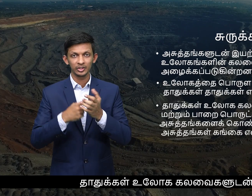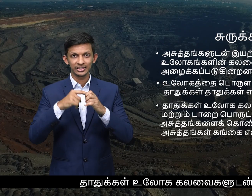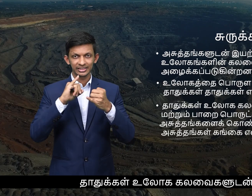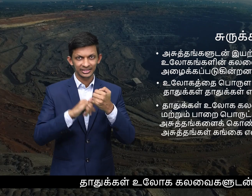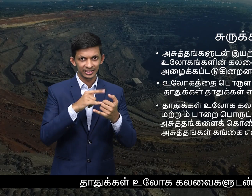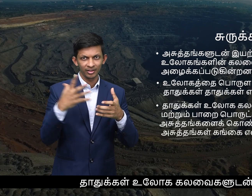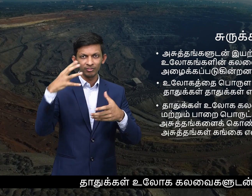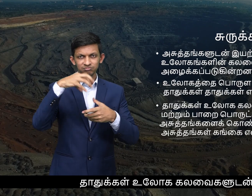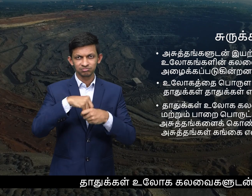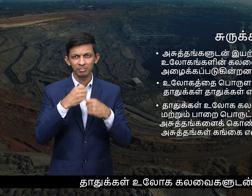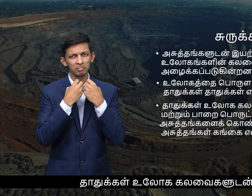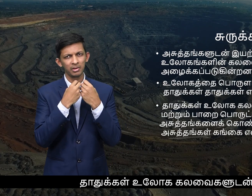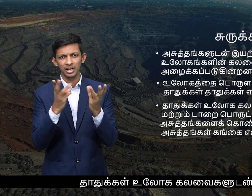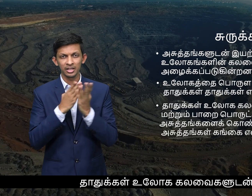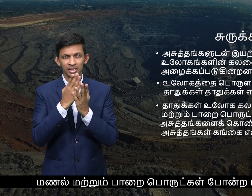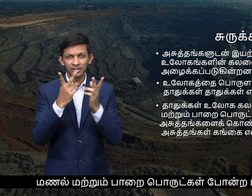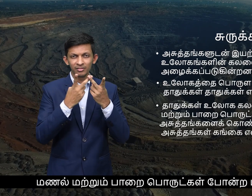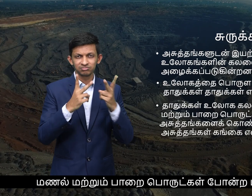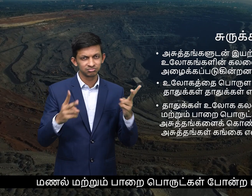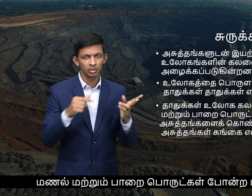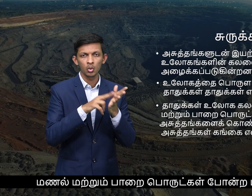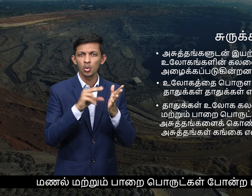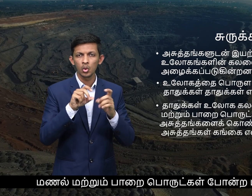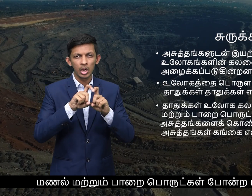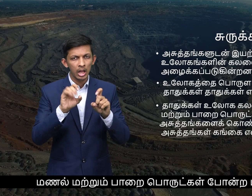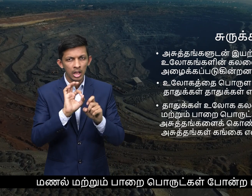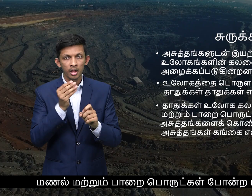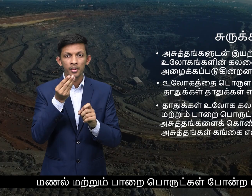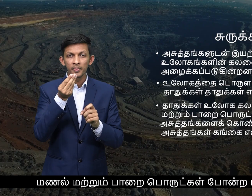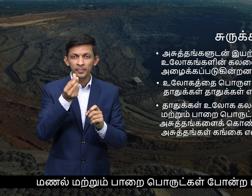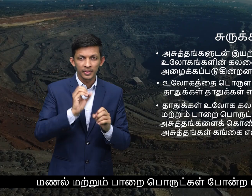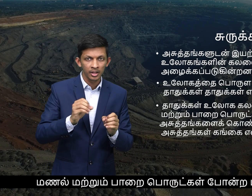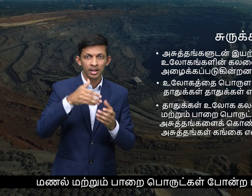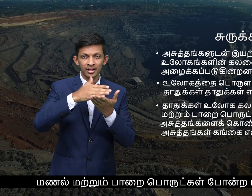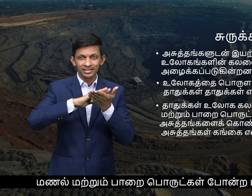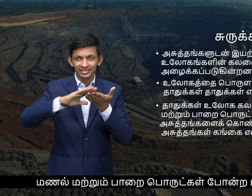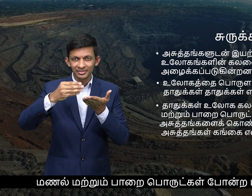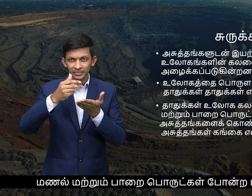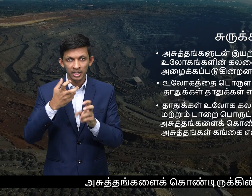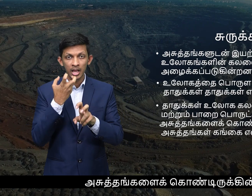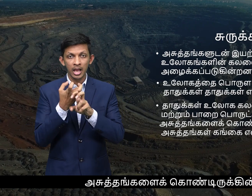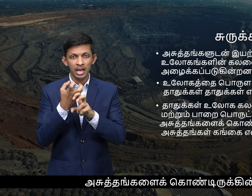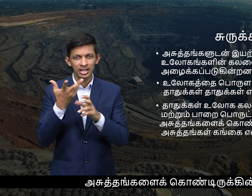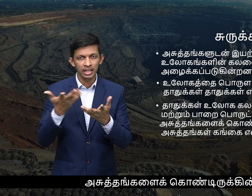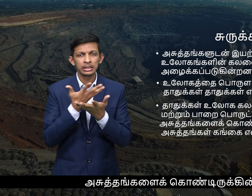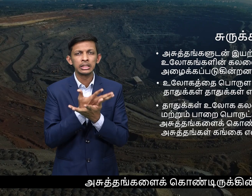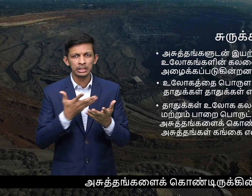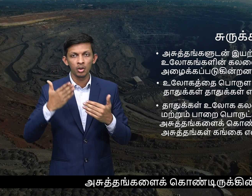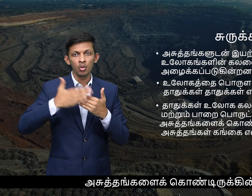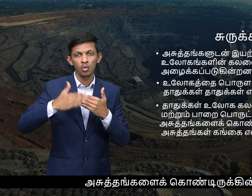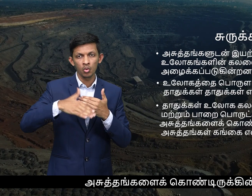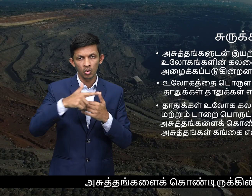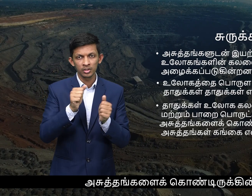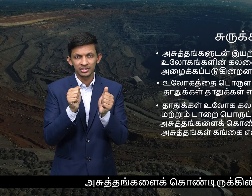தாதுக்கள் உலோக கலவைகளுடன் மண், மணல் மற்றும் பாறை பொருட்கள் போன்ற பல வகையான அசுத்தங்களை